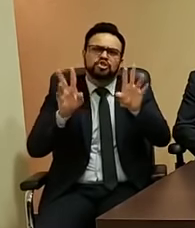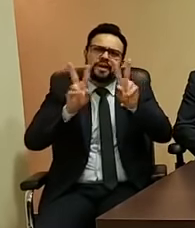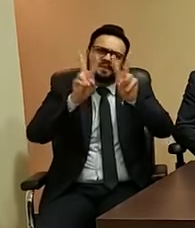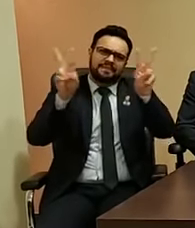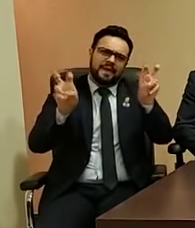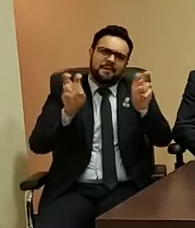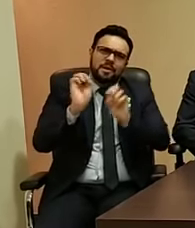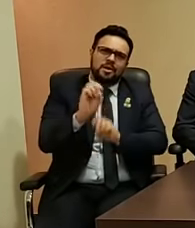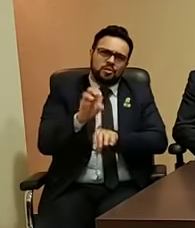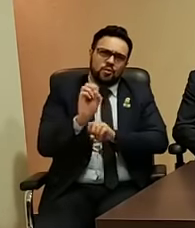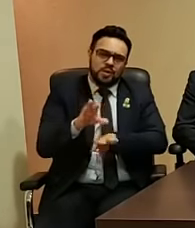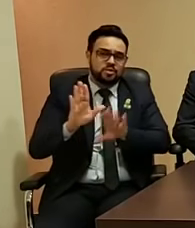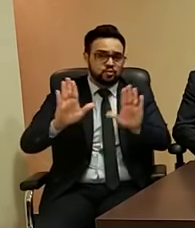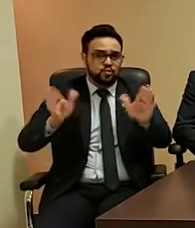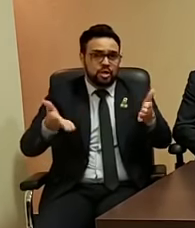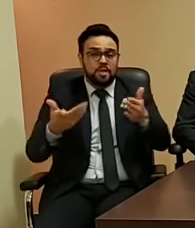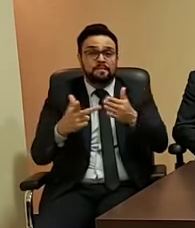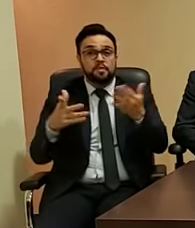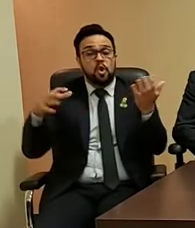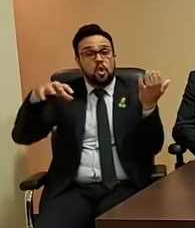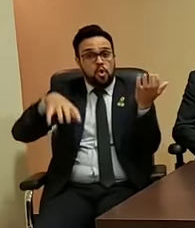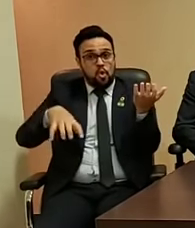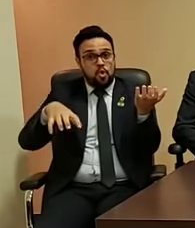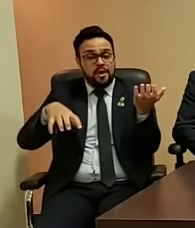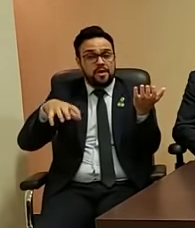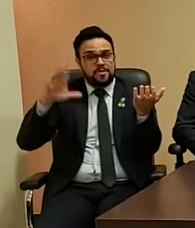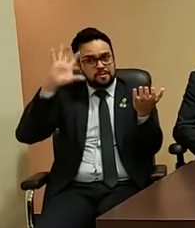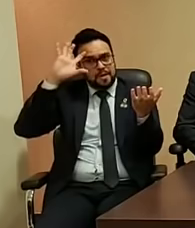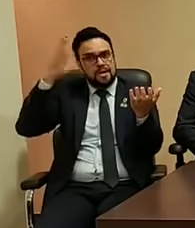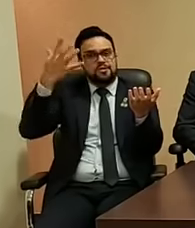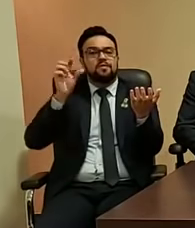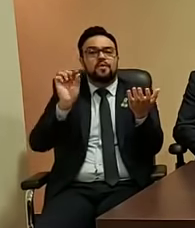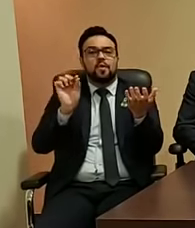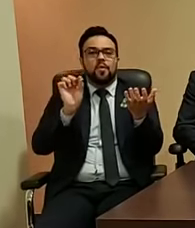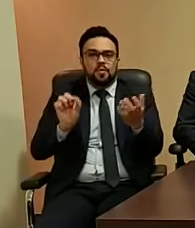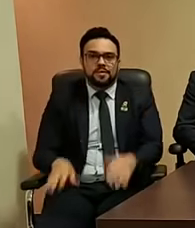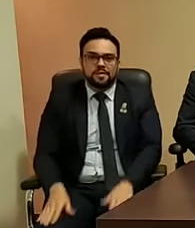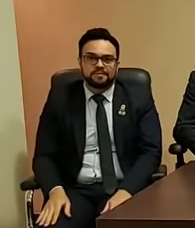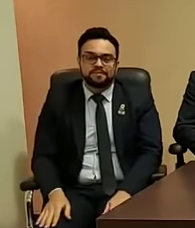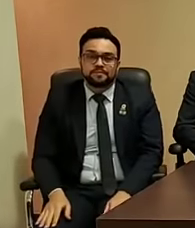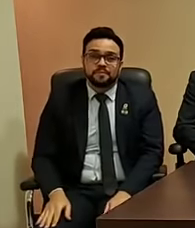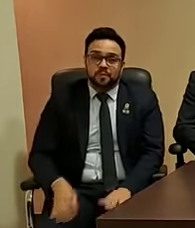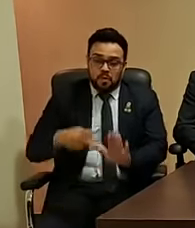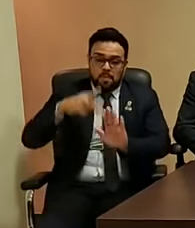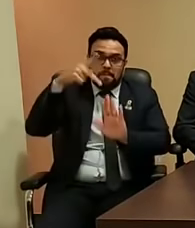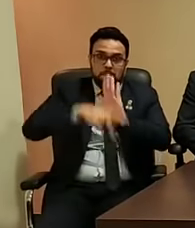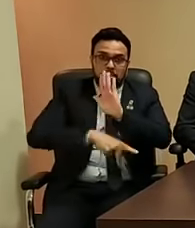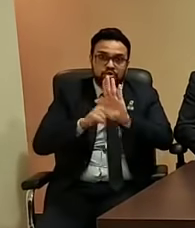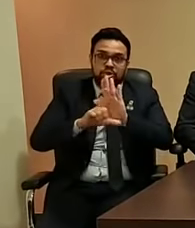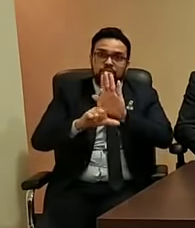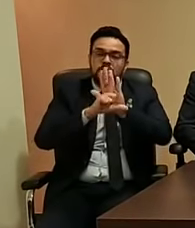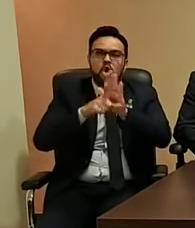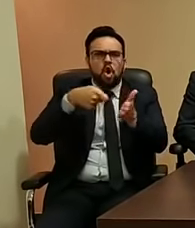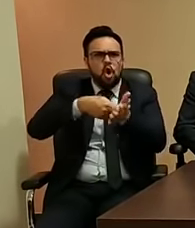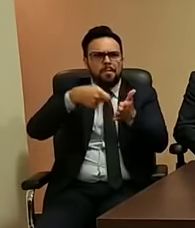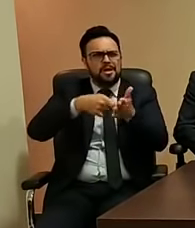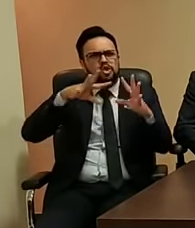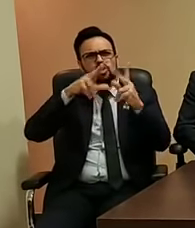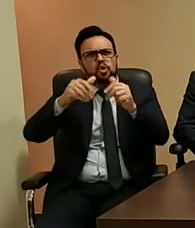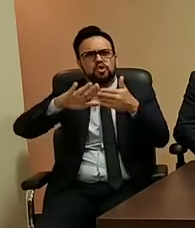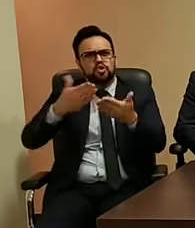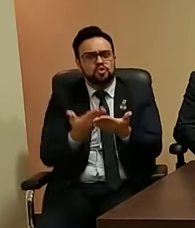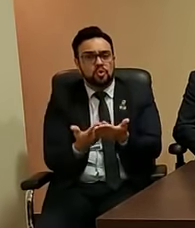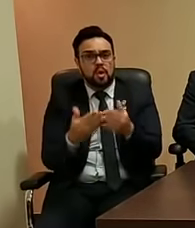né? O Congresso resolveu, no parlamentar, apertar o projeto de lei, obrigando que todas as escolas públicas